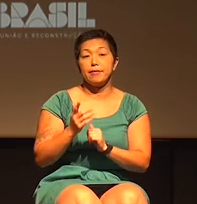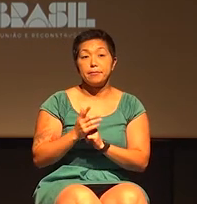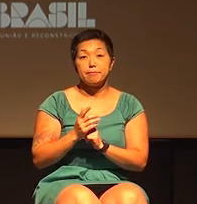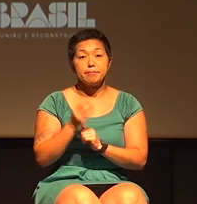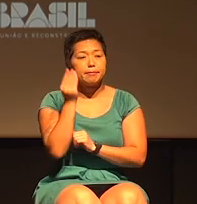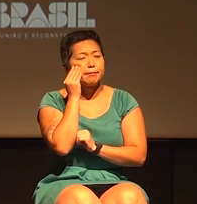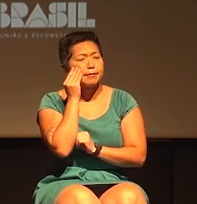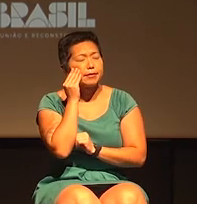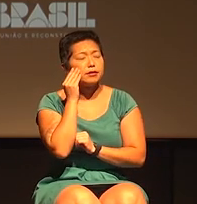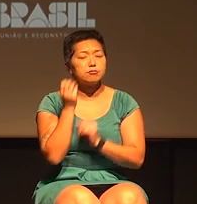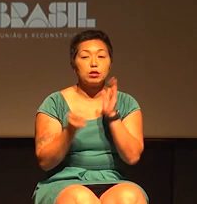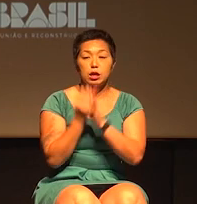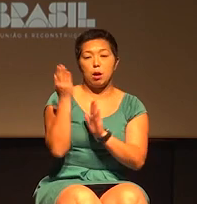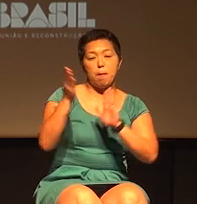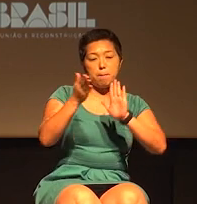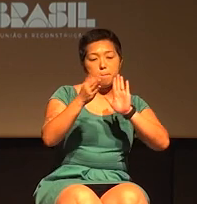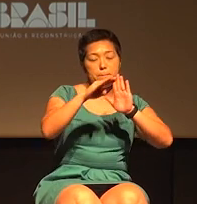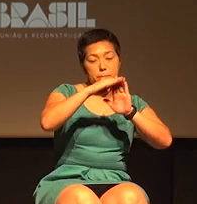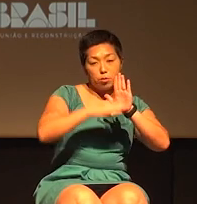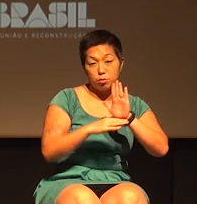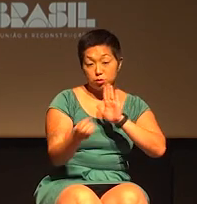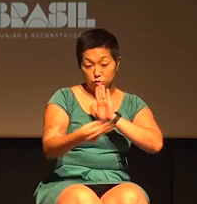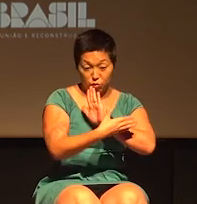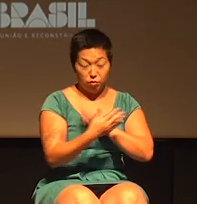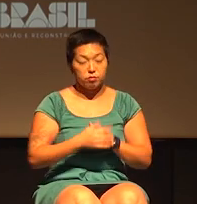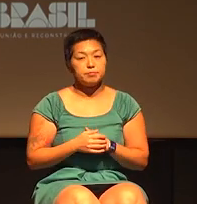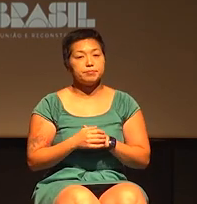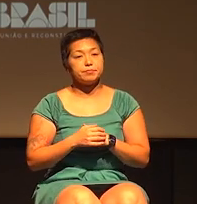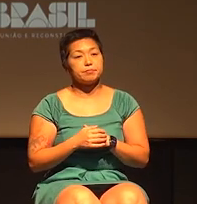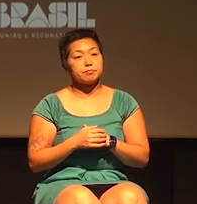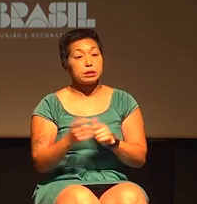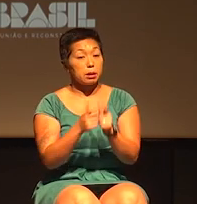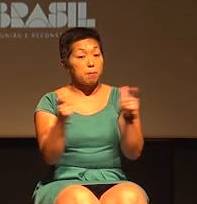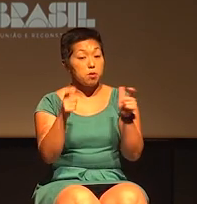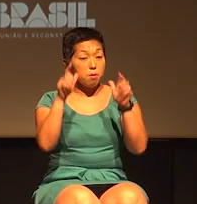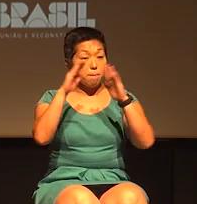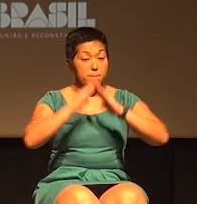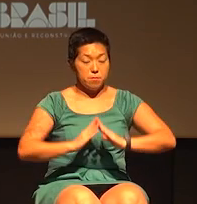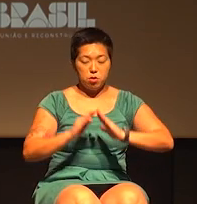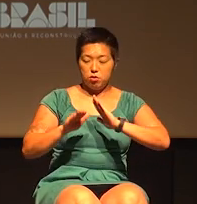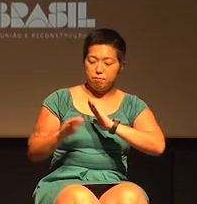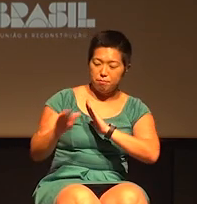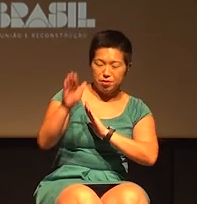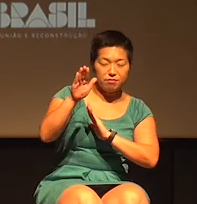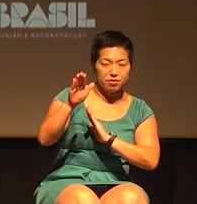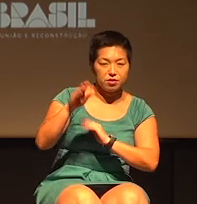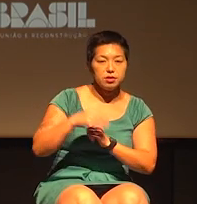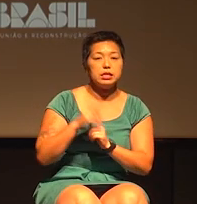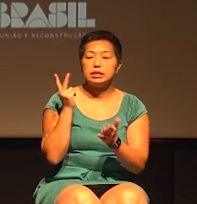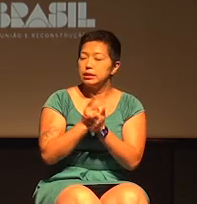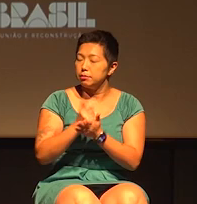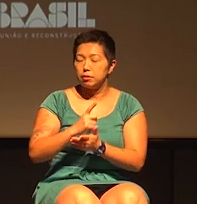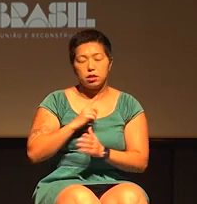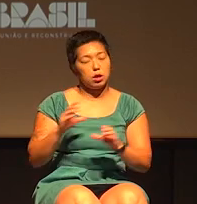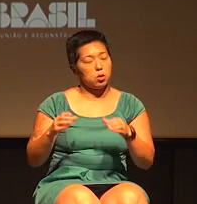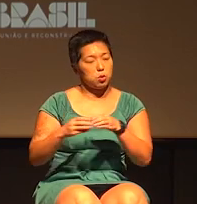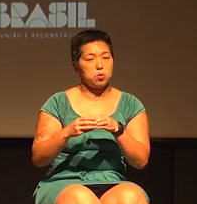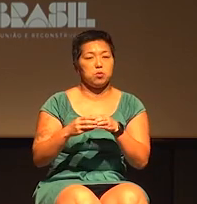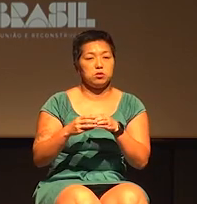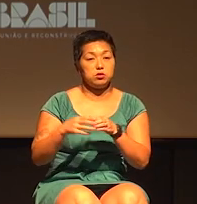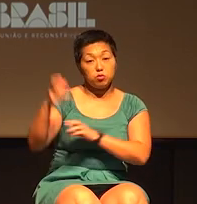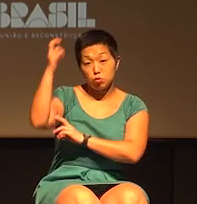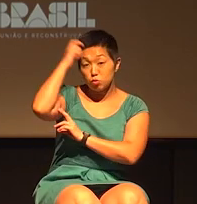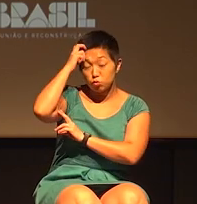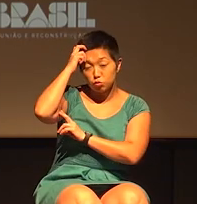tentando sempre criar uma coisa nova né E como a maioria fica na periferia da cidade sempre tem um coletivo de